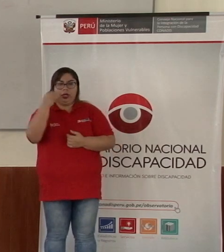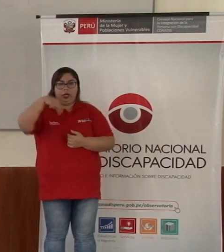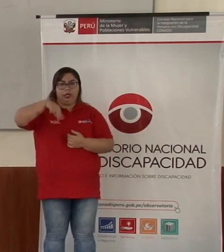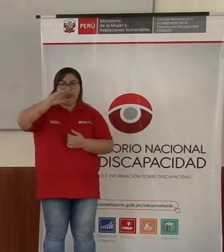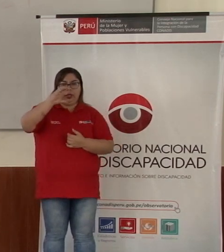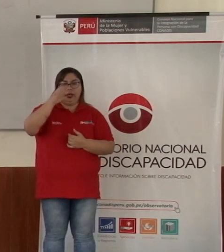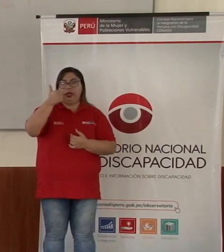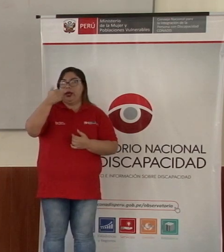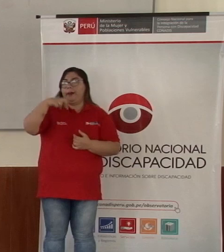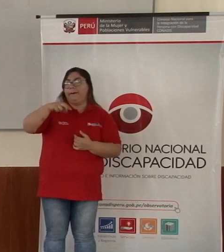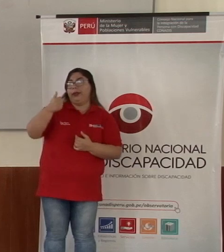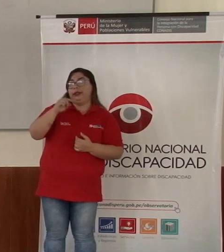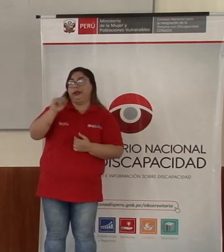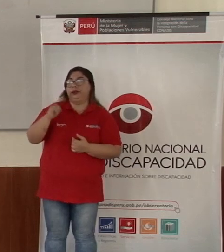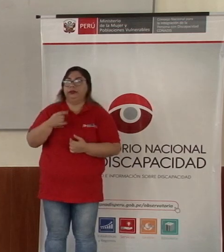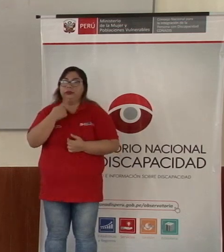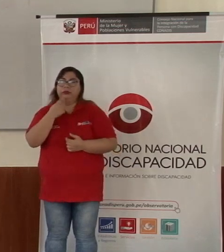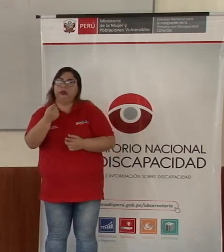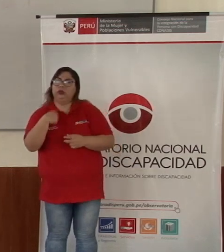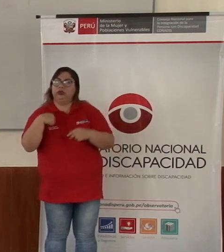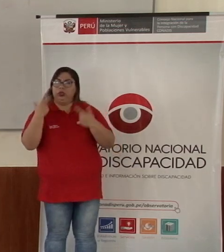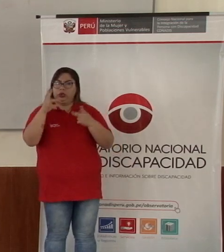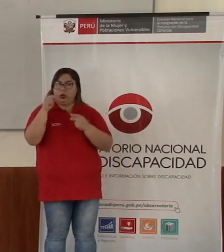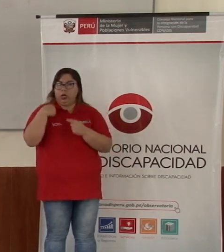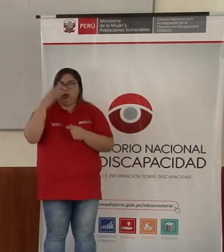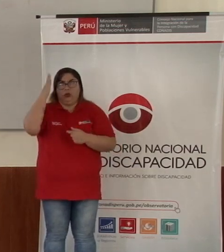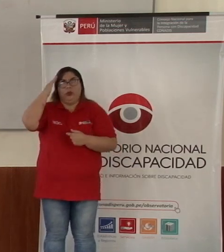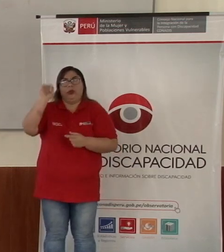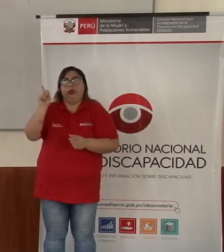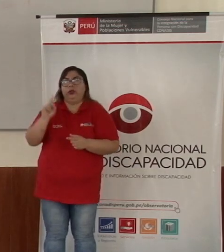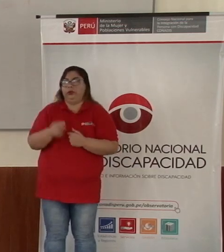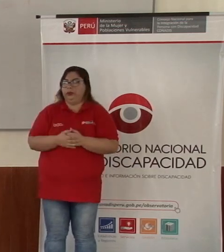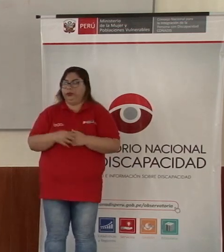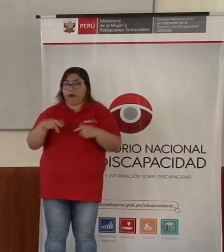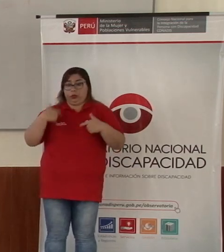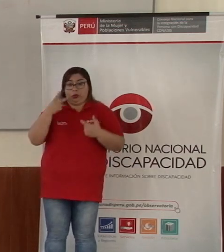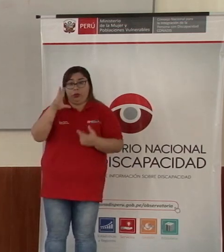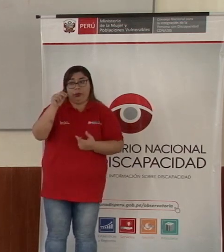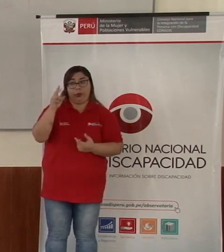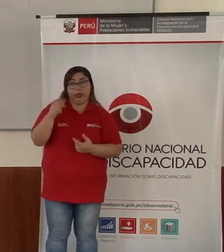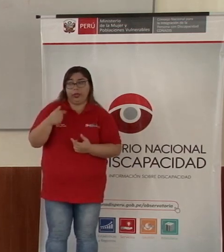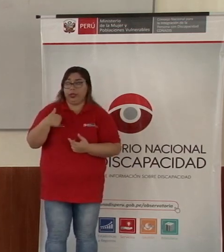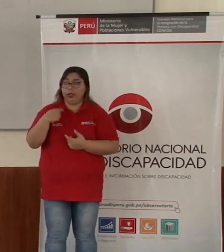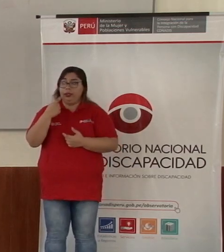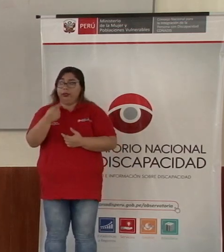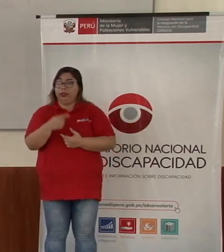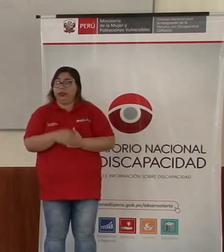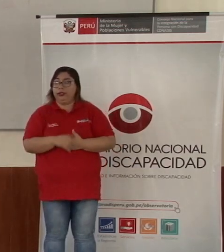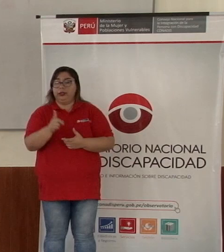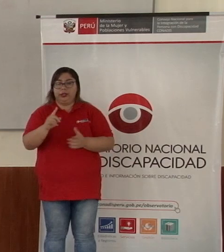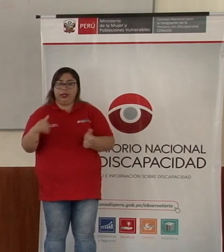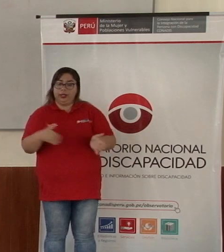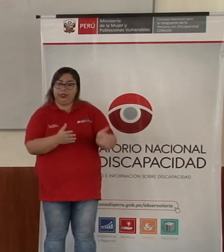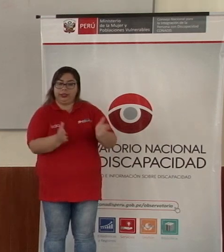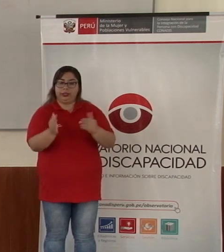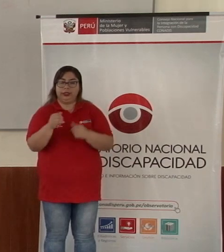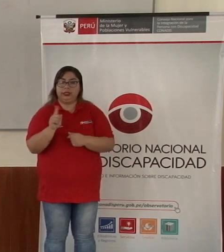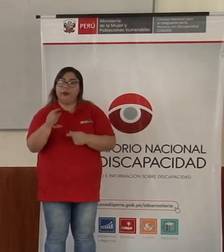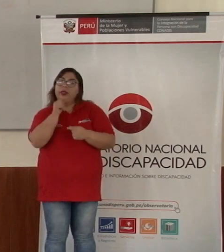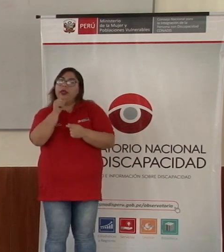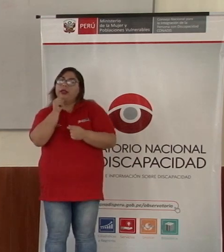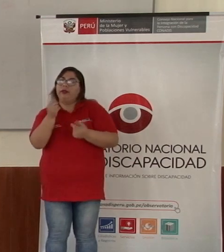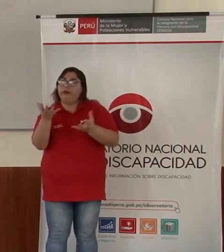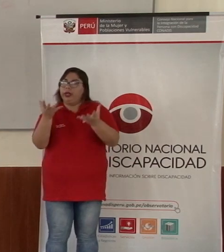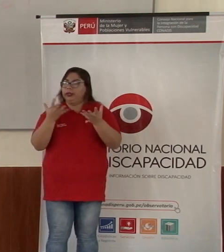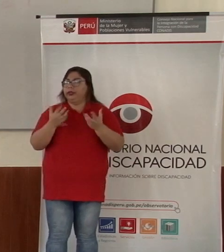no significa necesariamente que no tenga capacidad, es que no puede tener capacidad porque no tiene la accesibilidad